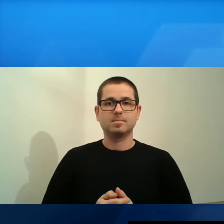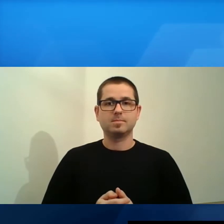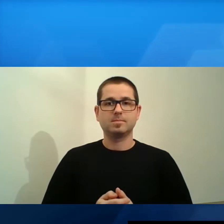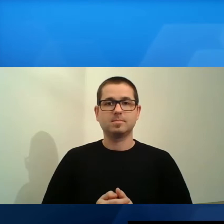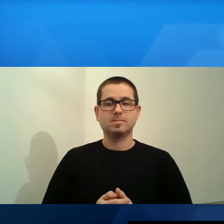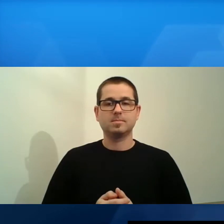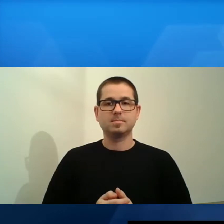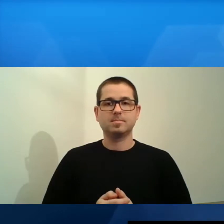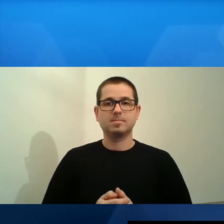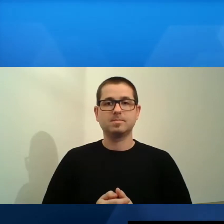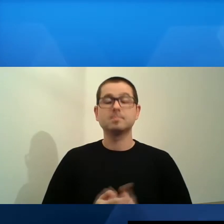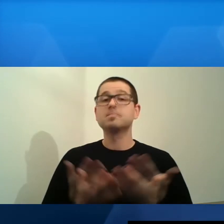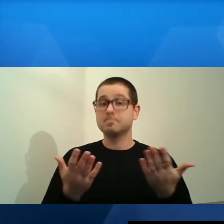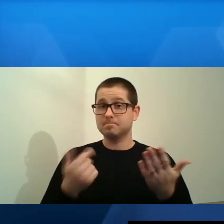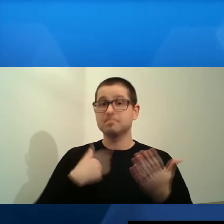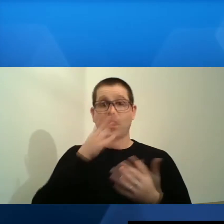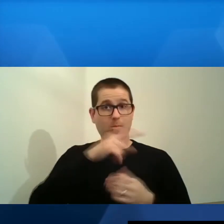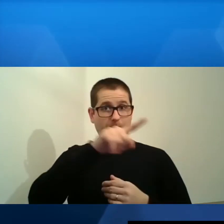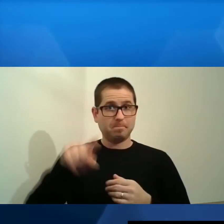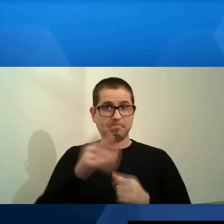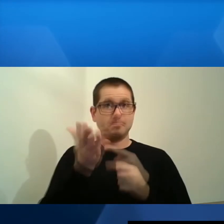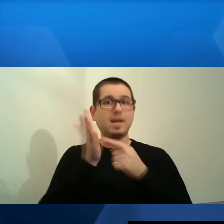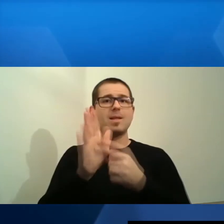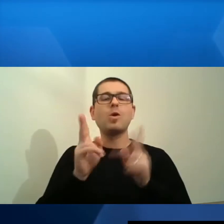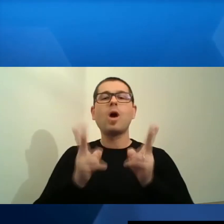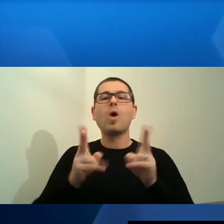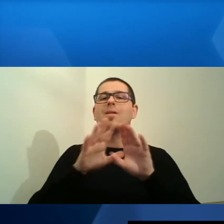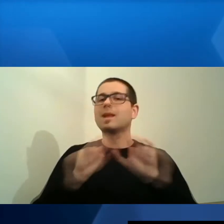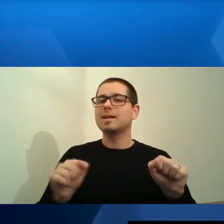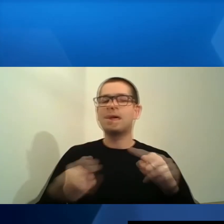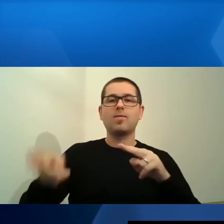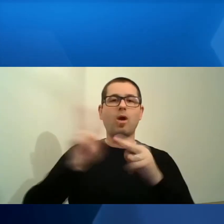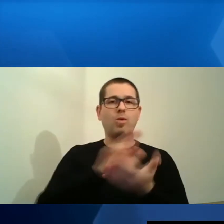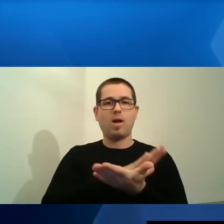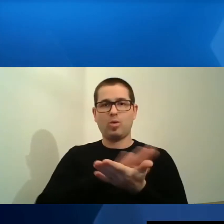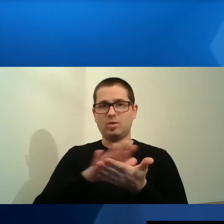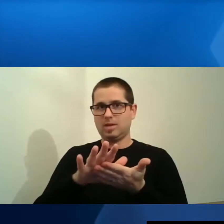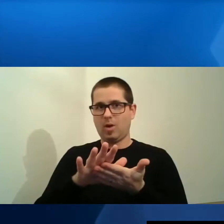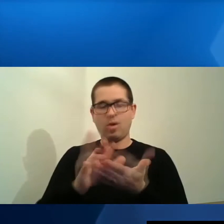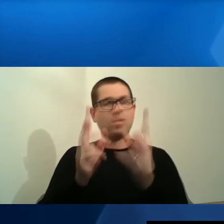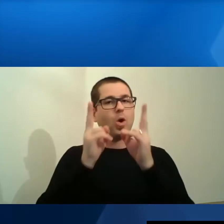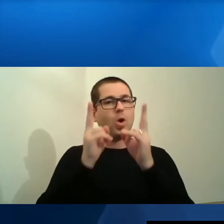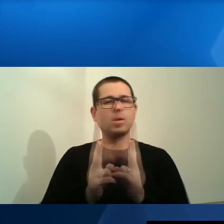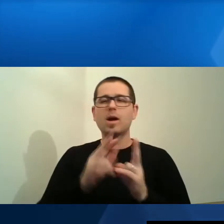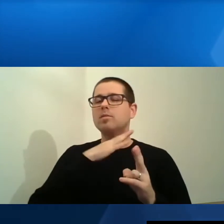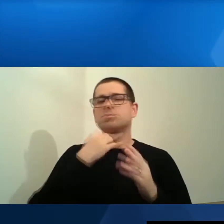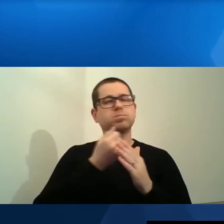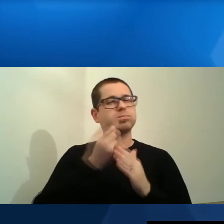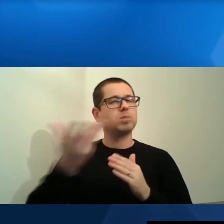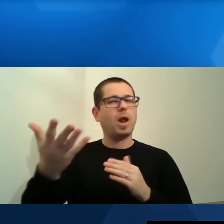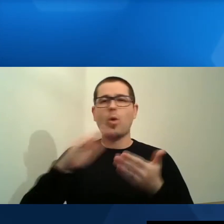Torej, predstavil vam bom, kako to narediti najbolj enostavno. Obstaja cel kup nekih